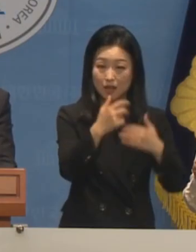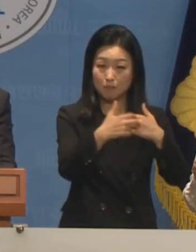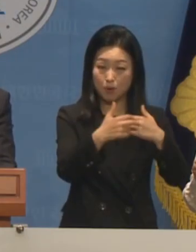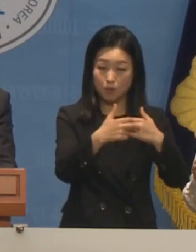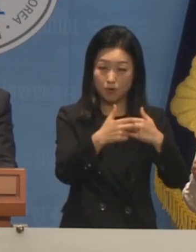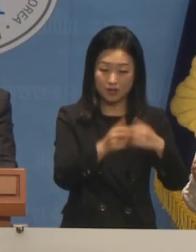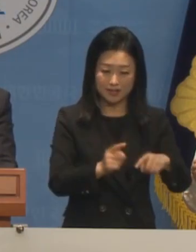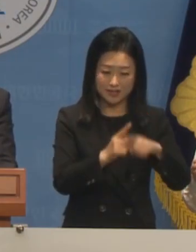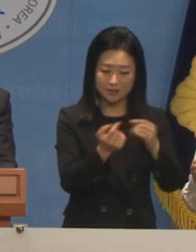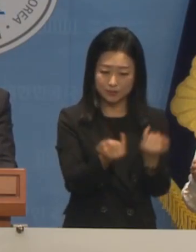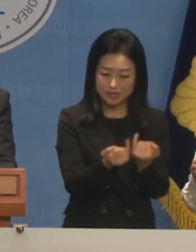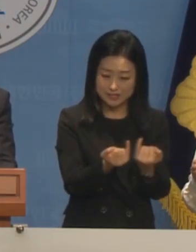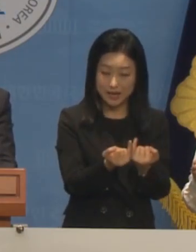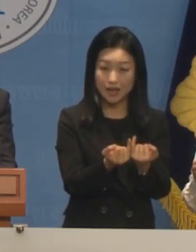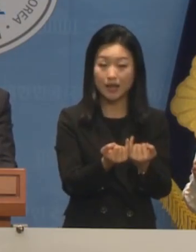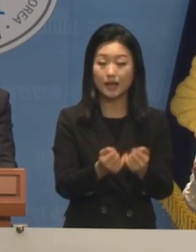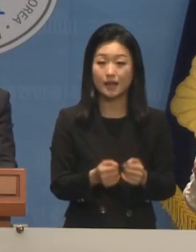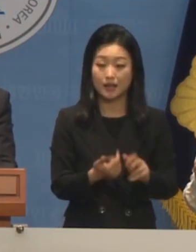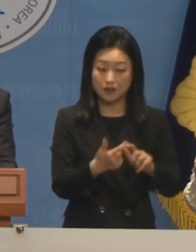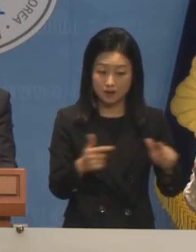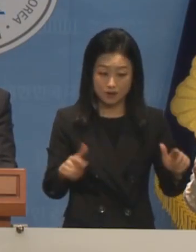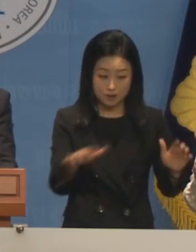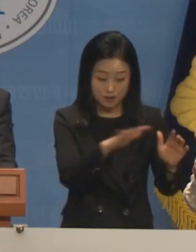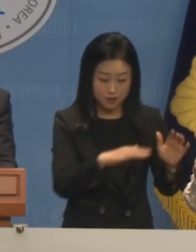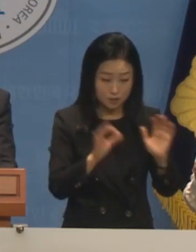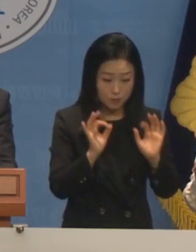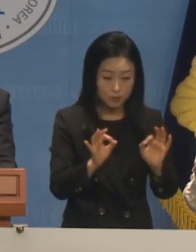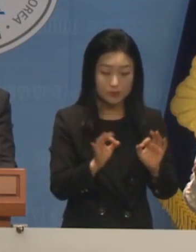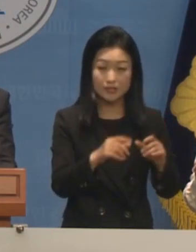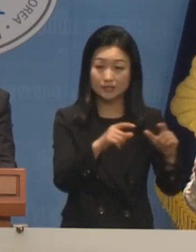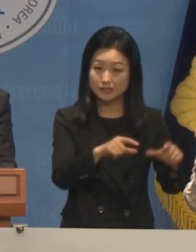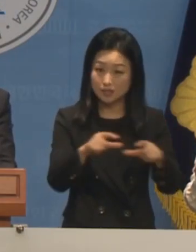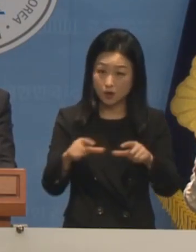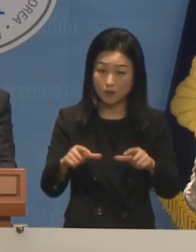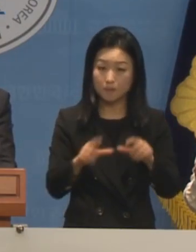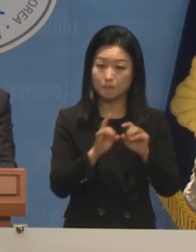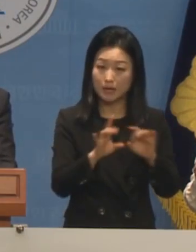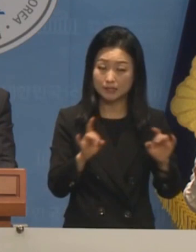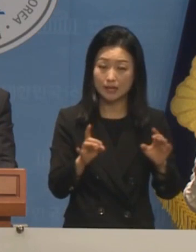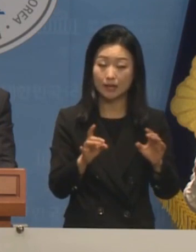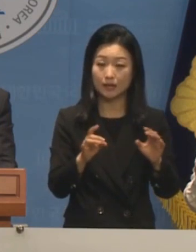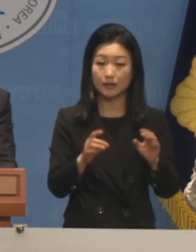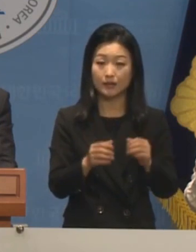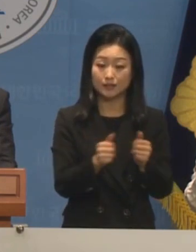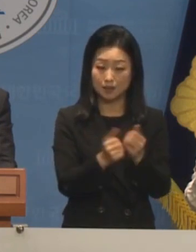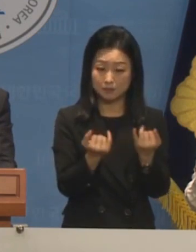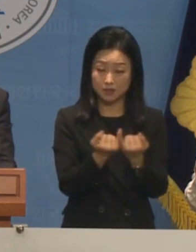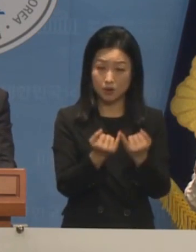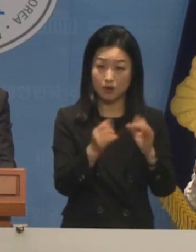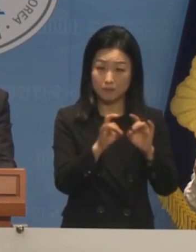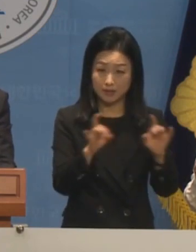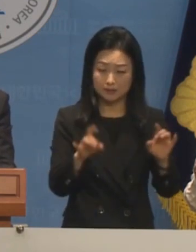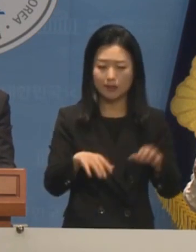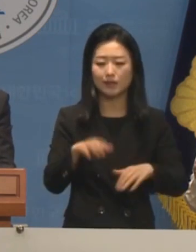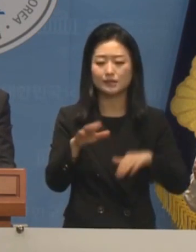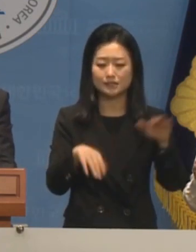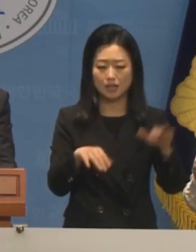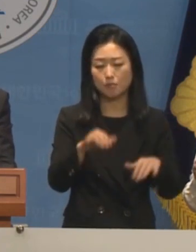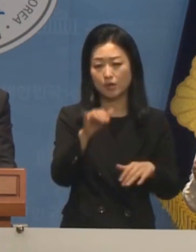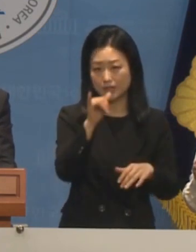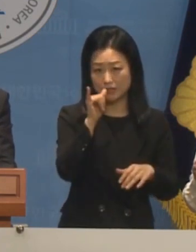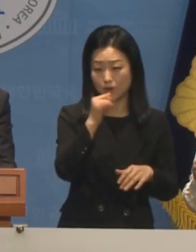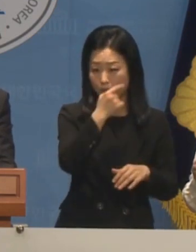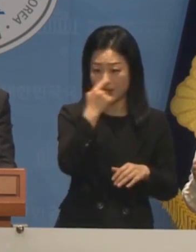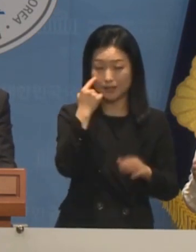다섯 개 직종에서는 성별 지역별 사업장 규 임금 차이가 존재하고 있다는 것도